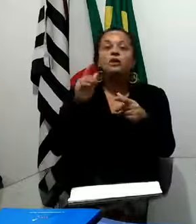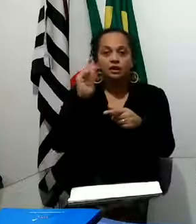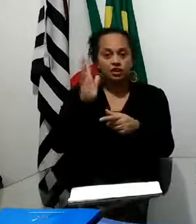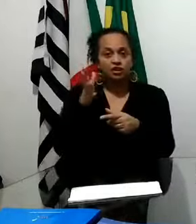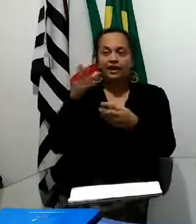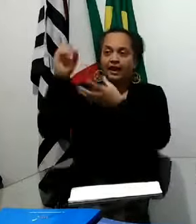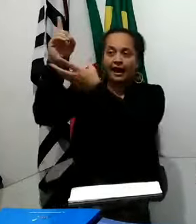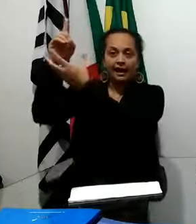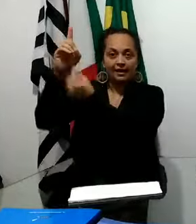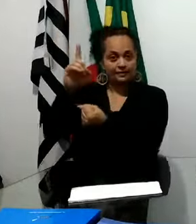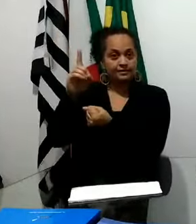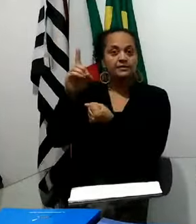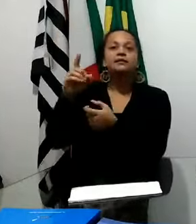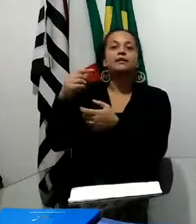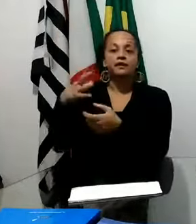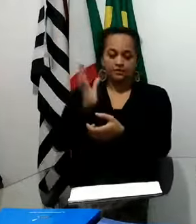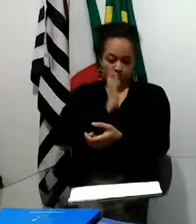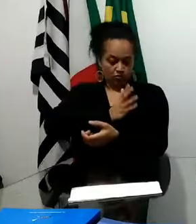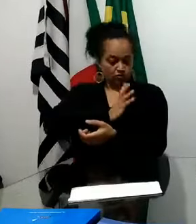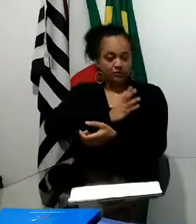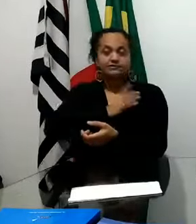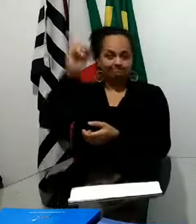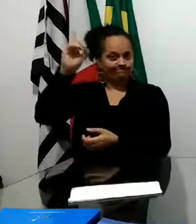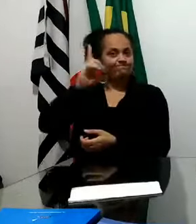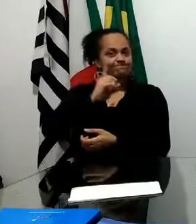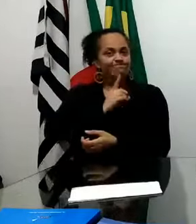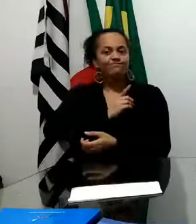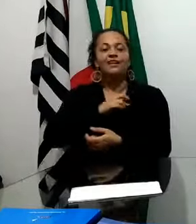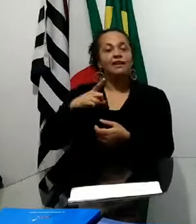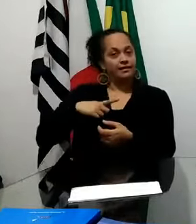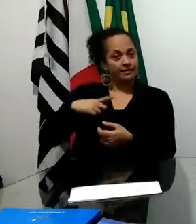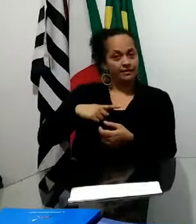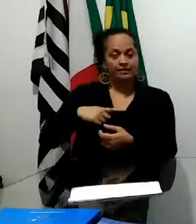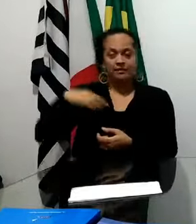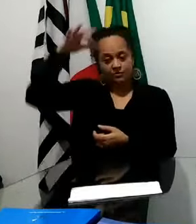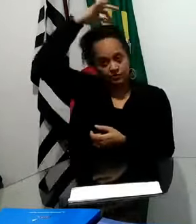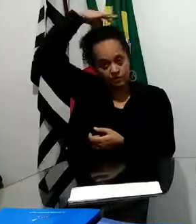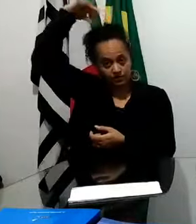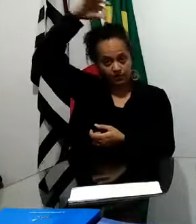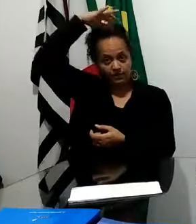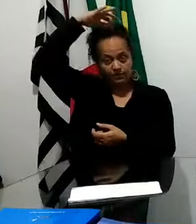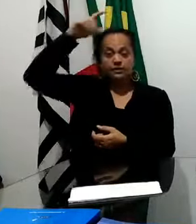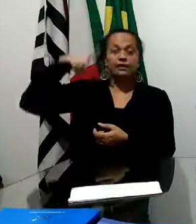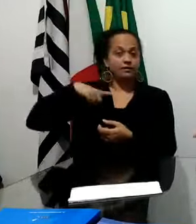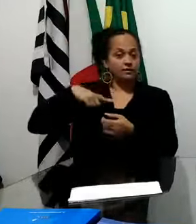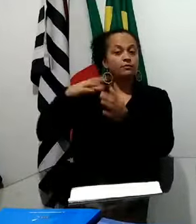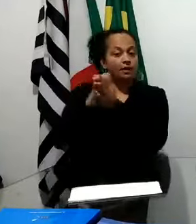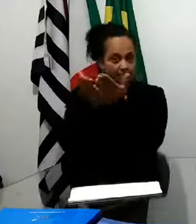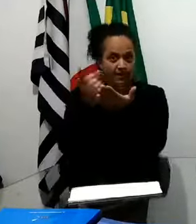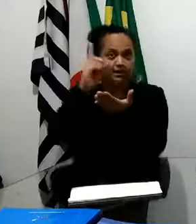temos a palavra, nós temos a unção que ensina todas as coisas, nós temos uma igreja para congregar,